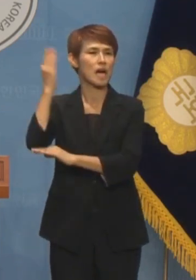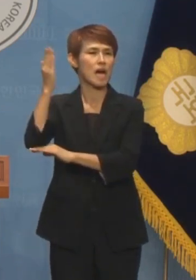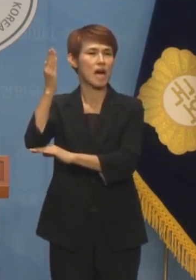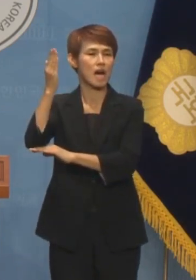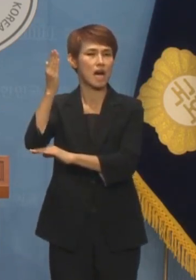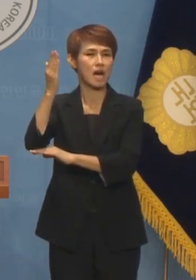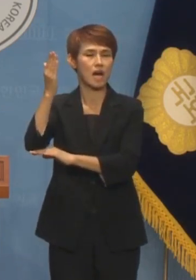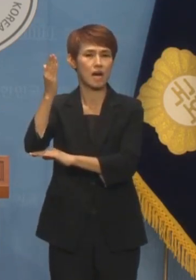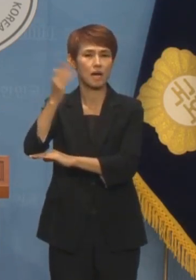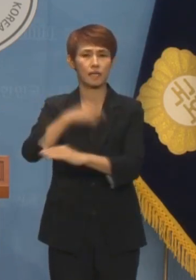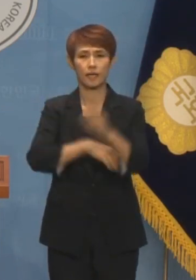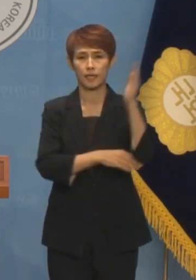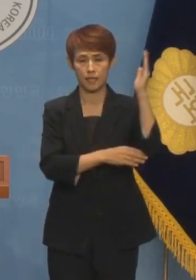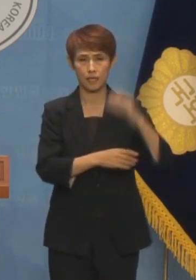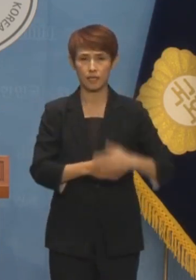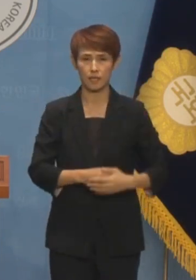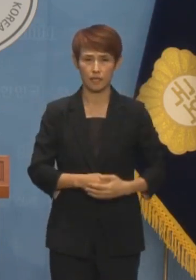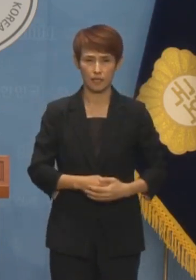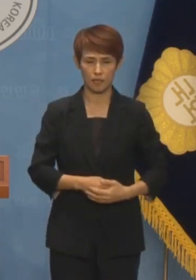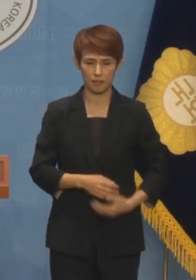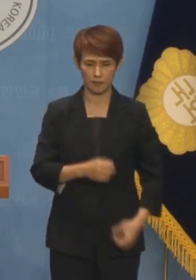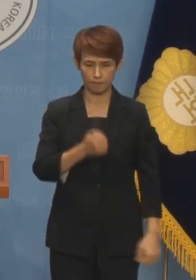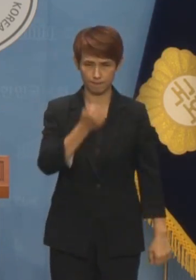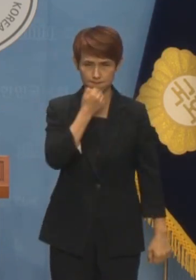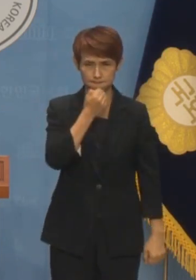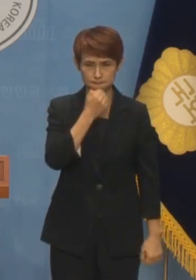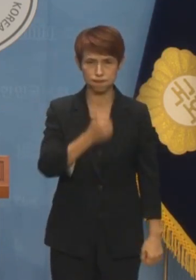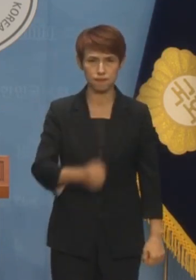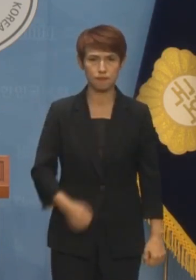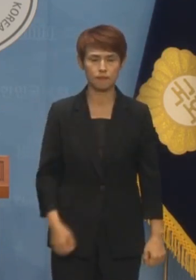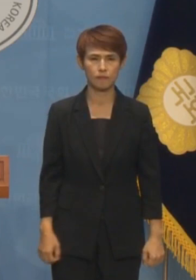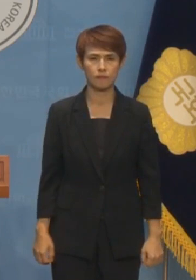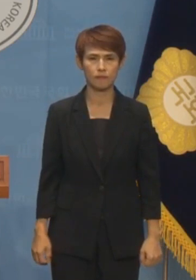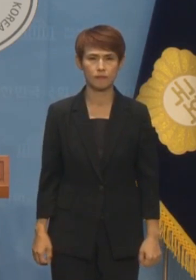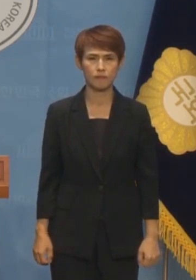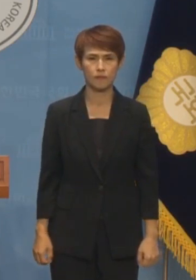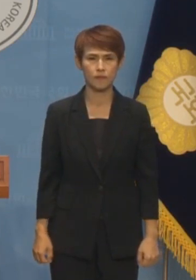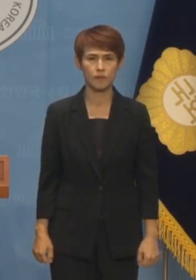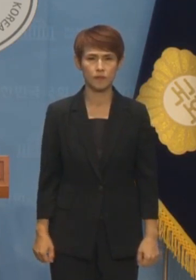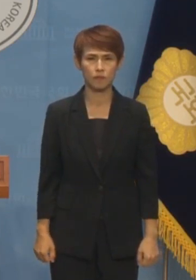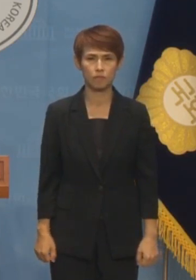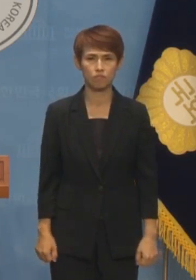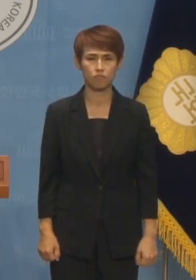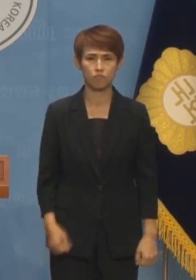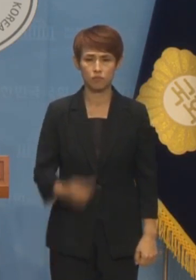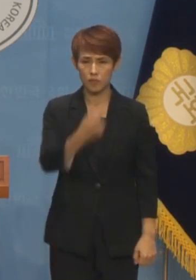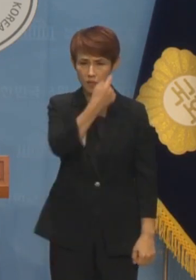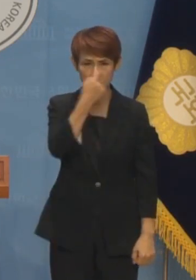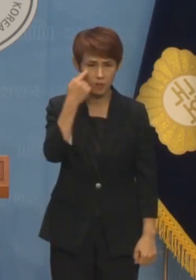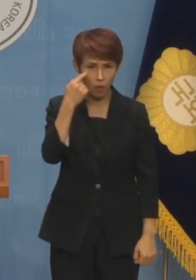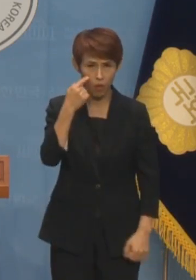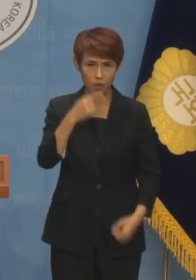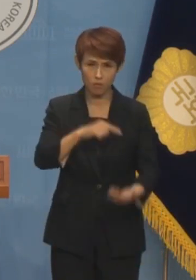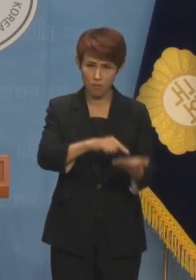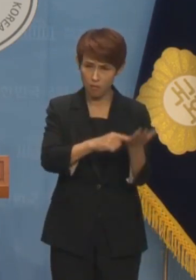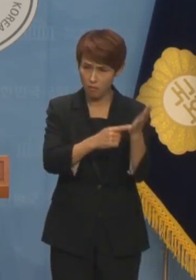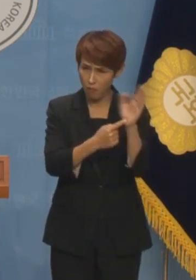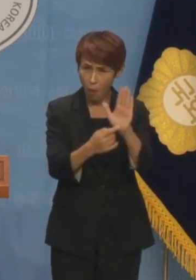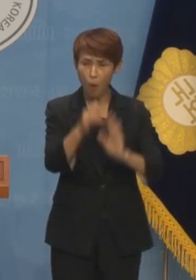폄훼했습니다. 눈 가리고 아웅도 정도껏 하십시오. 드러난 증거와 정황이